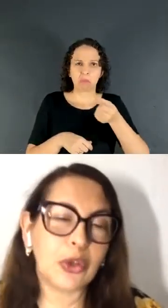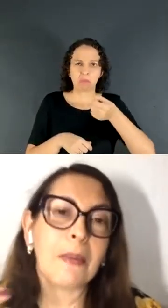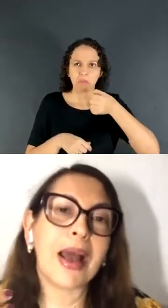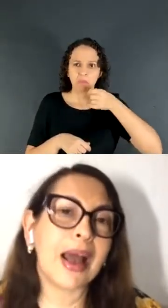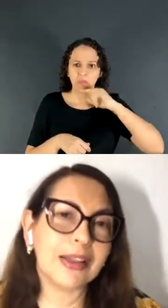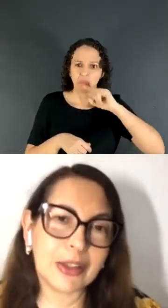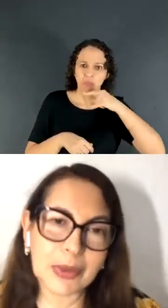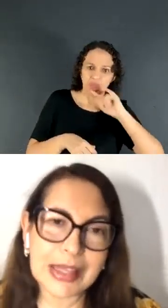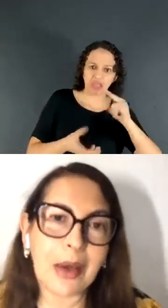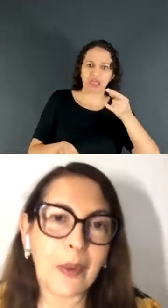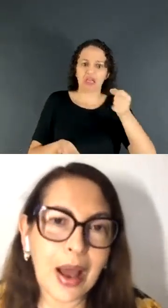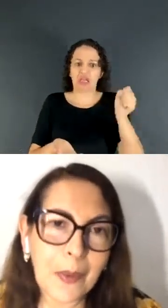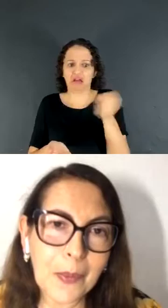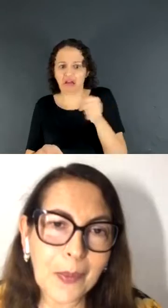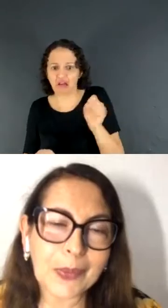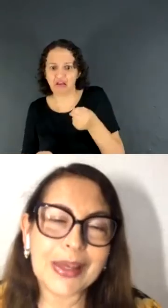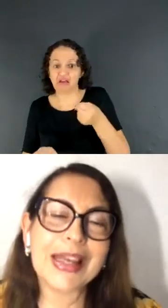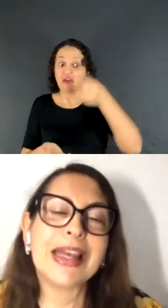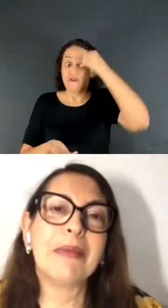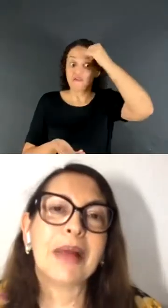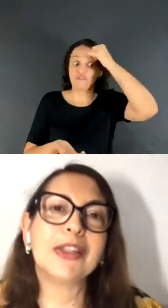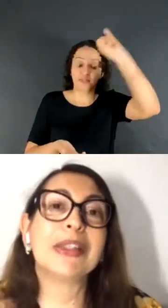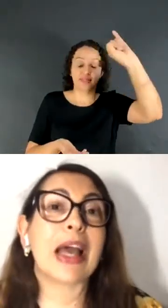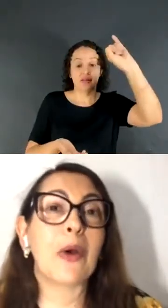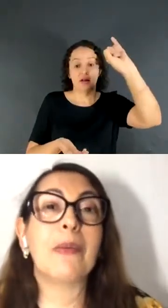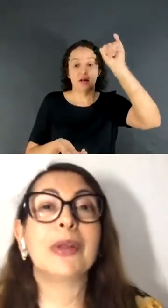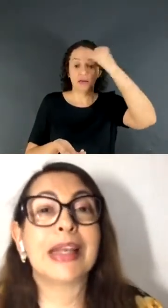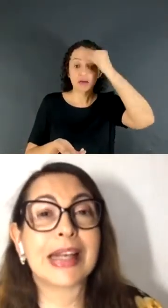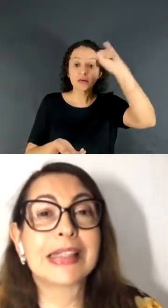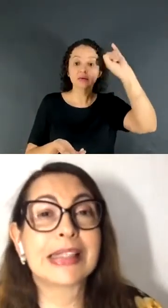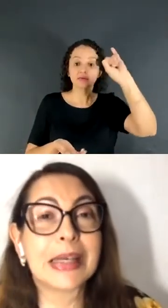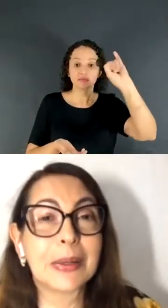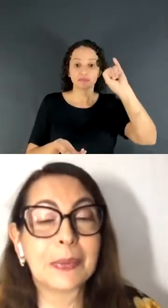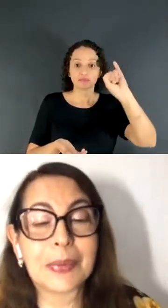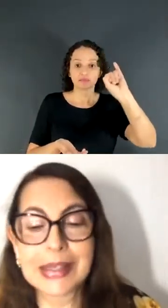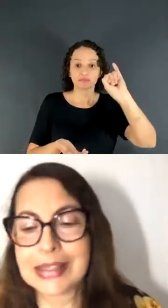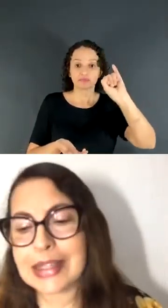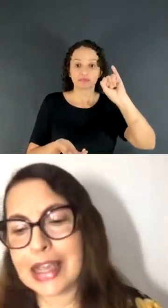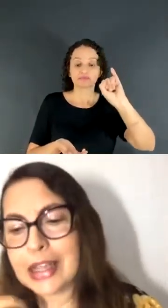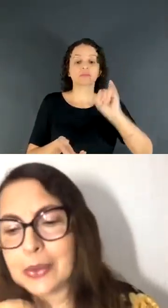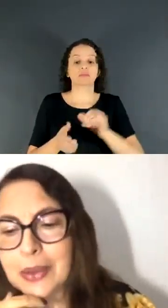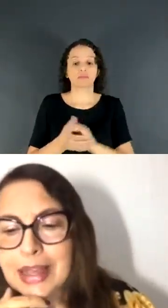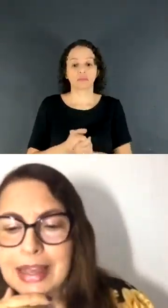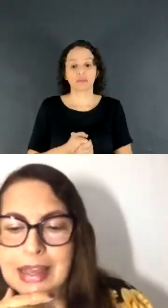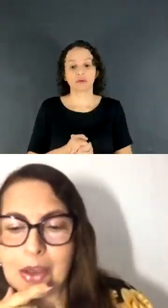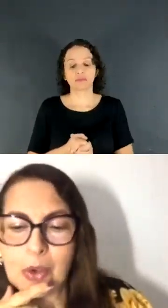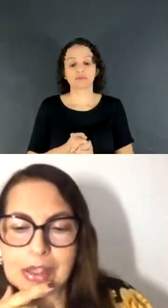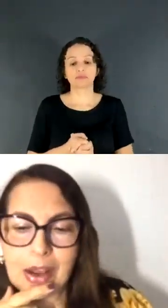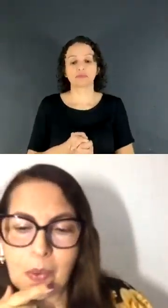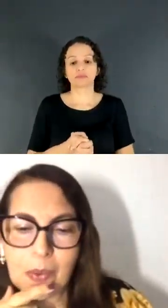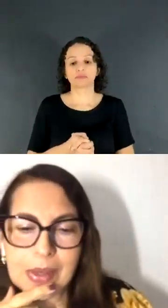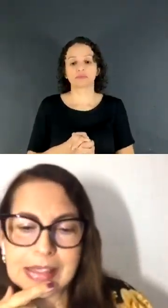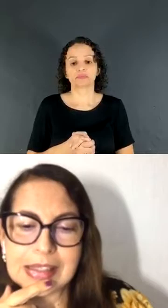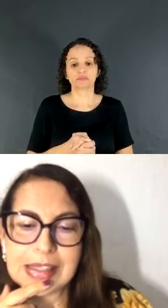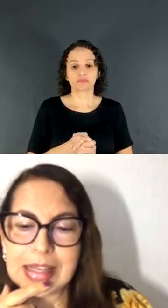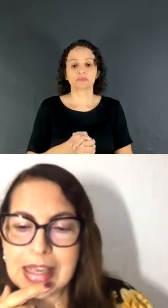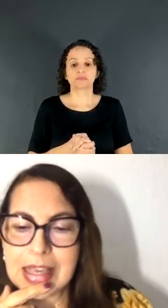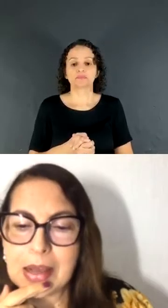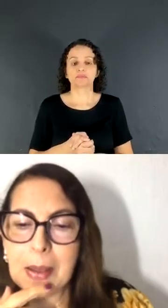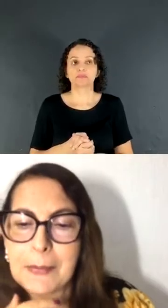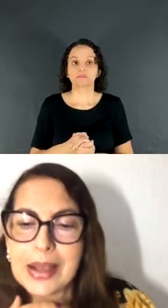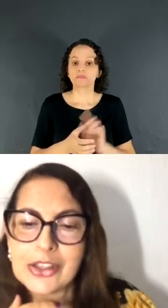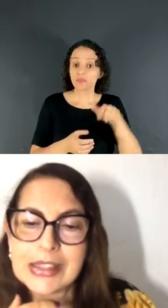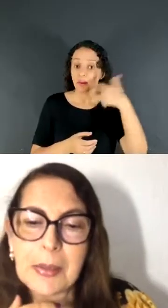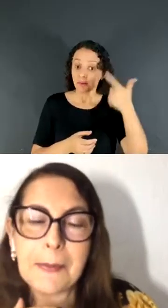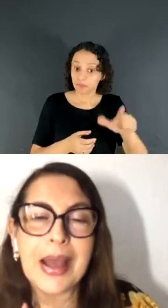Ou se tomar, se usar o álcool, né? Mas usar com moderação, certo? Outra coisa